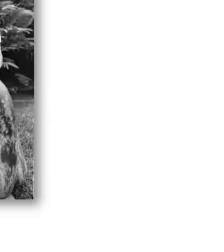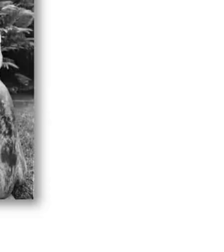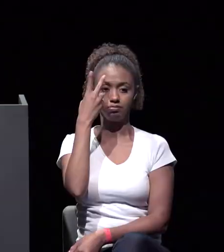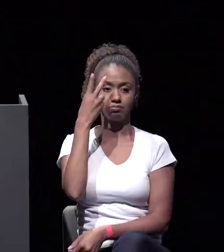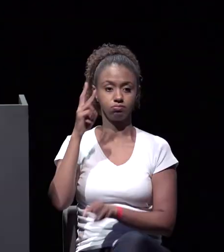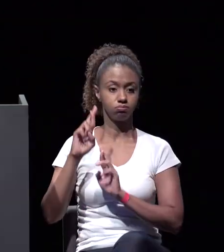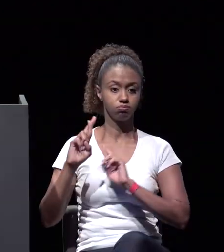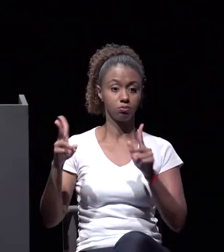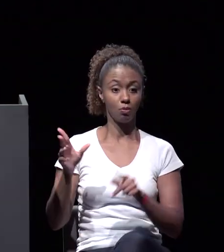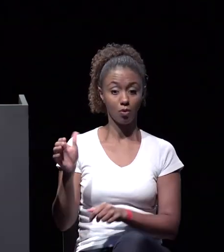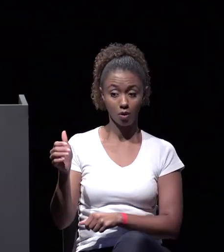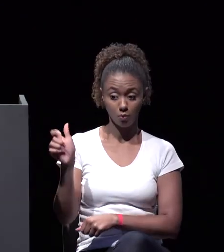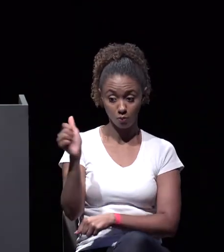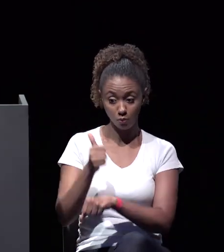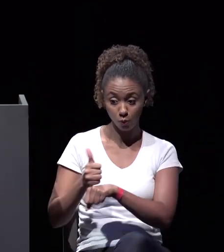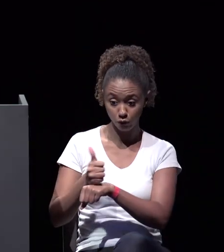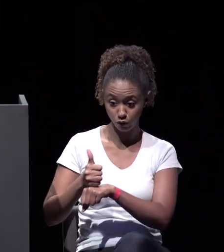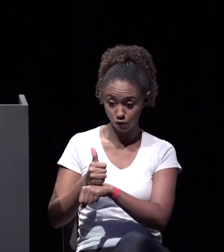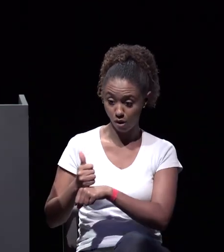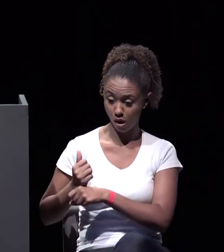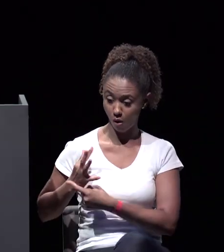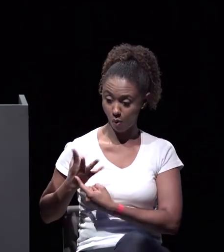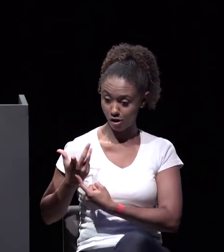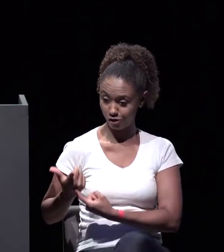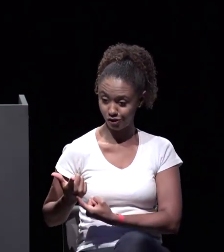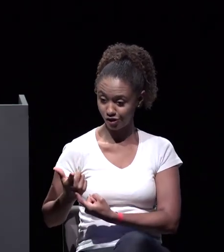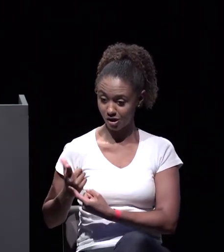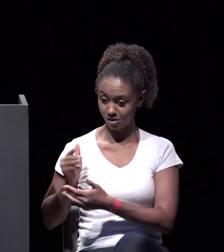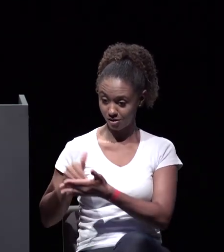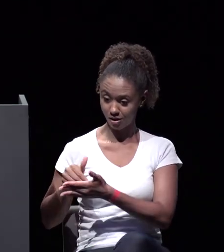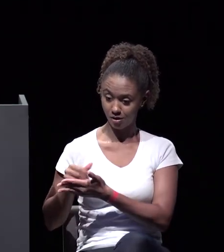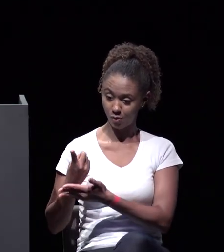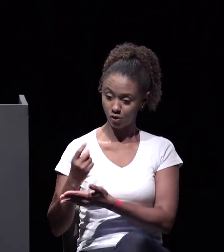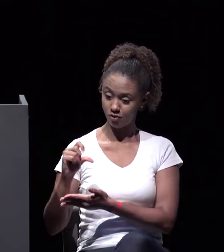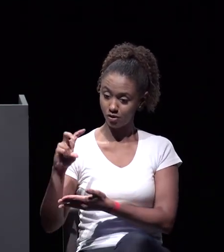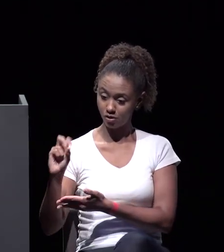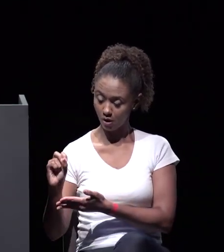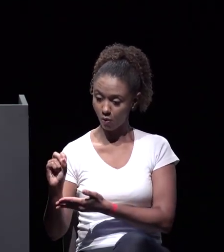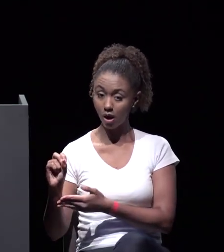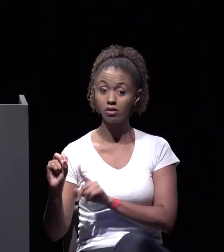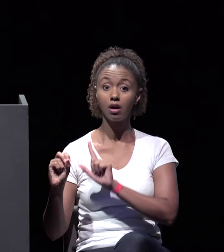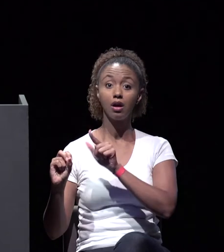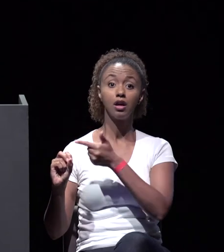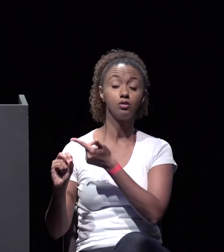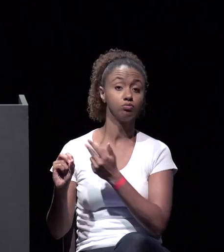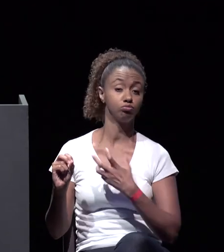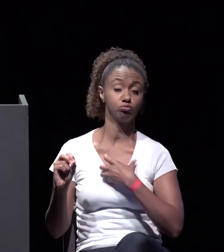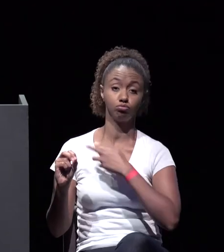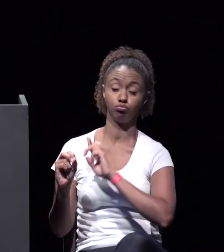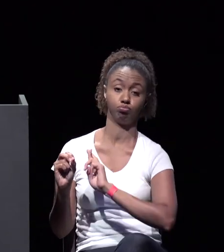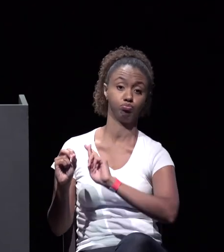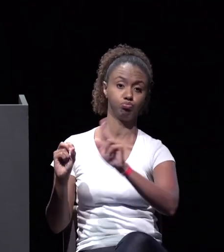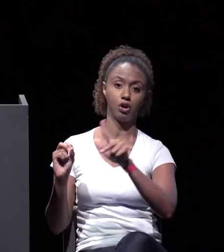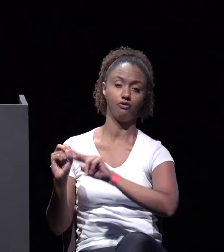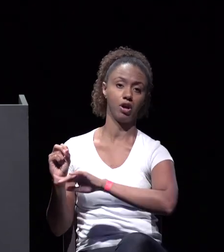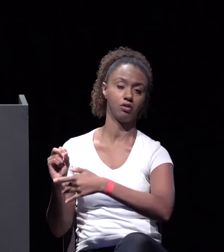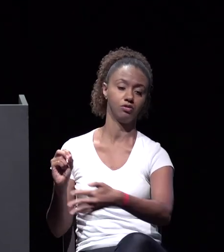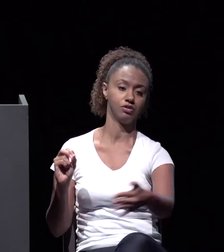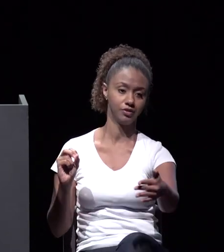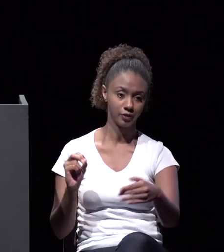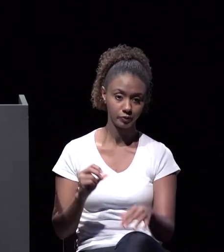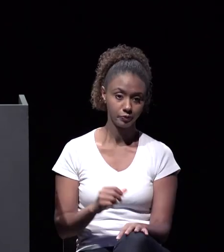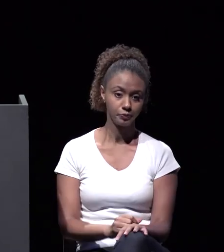até 1950 e outro artista a partir de 1950 então ele é chamado